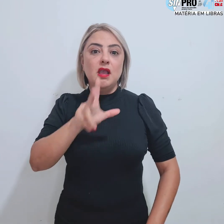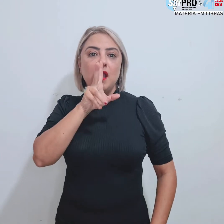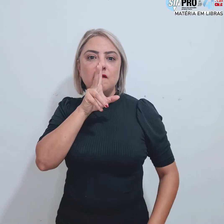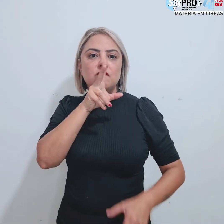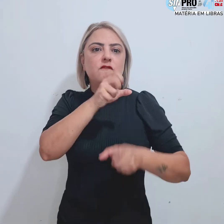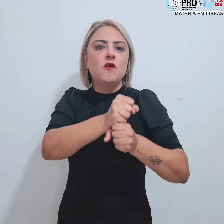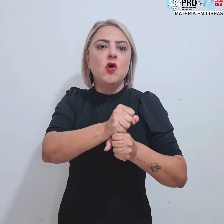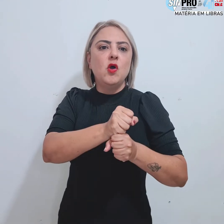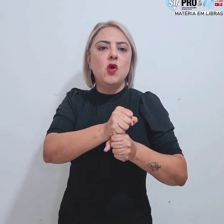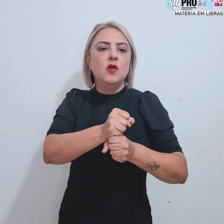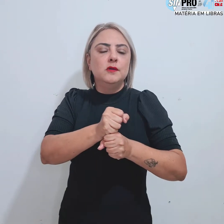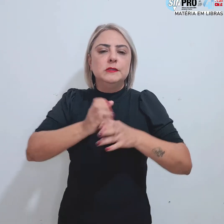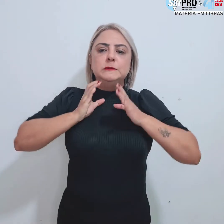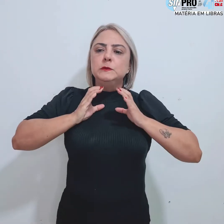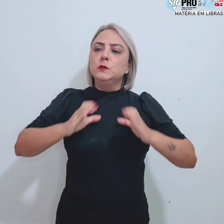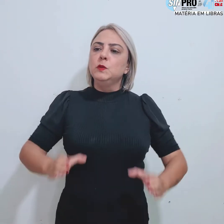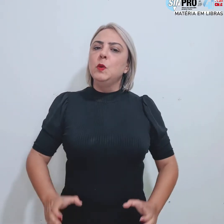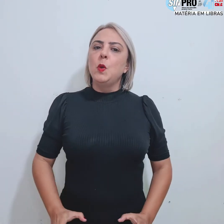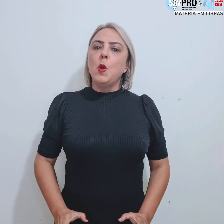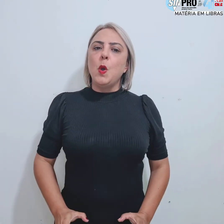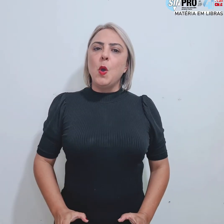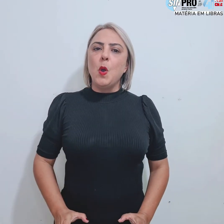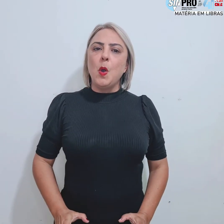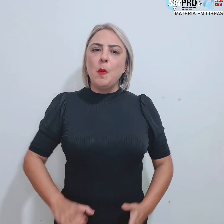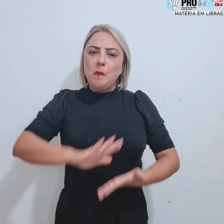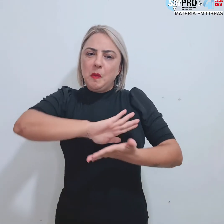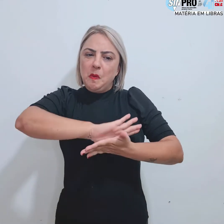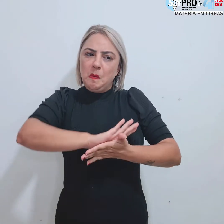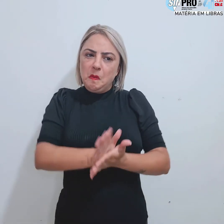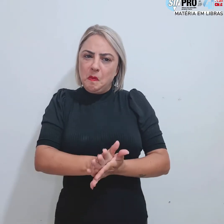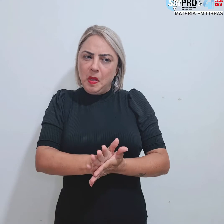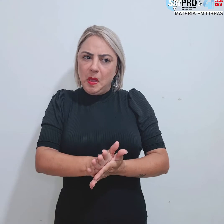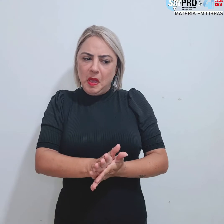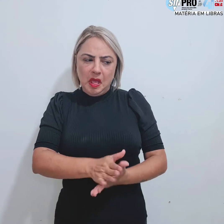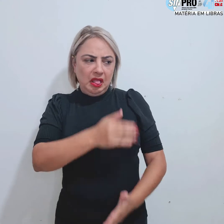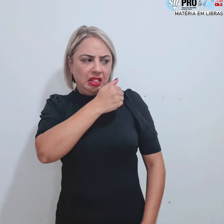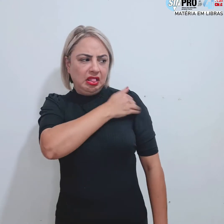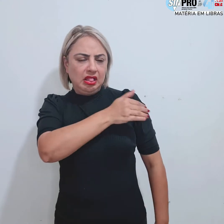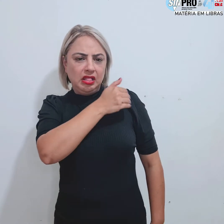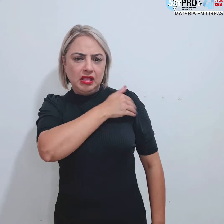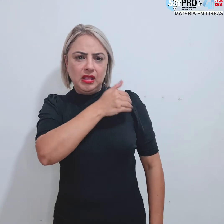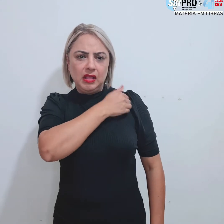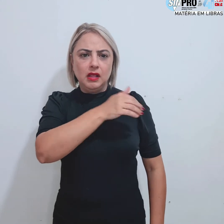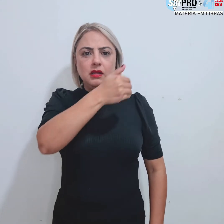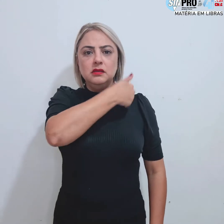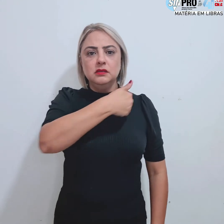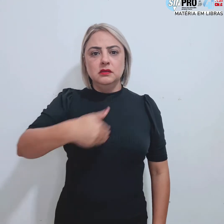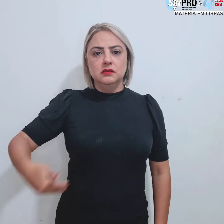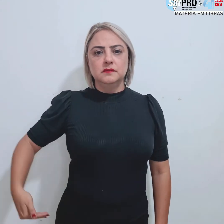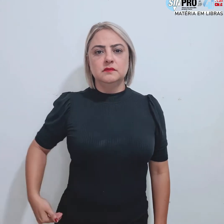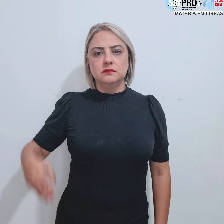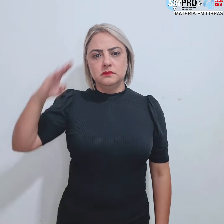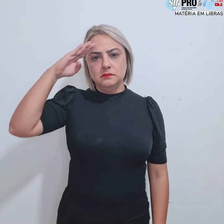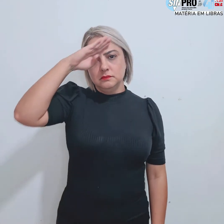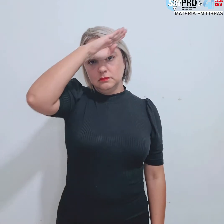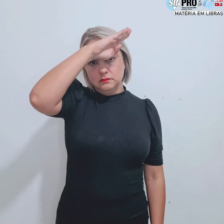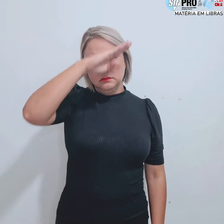comportamento deliberadamente preconceituoso e reacionário do governo Jair Bolsonaro.